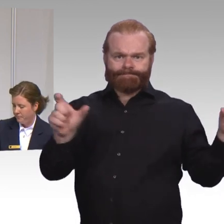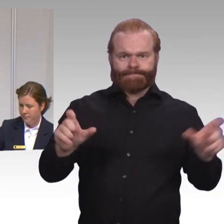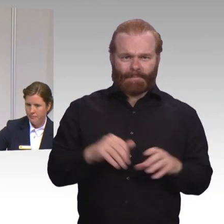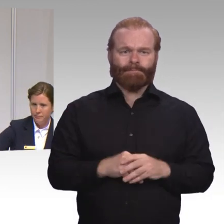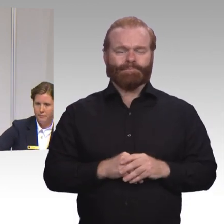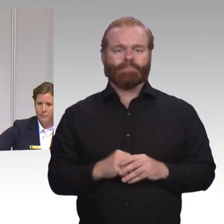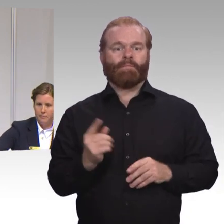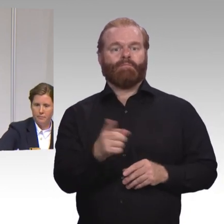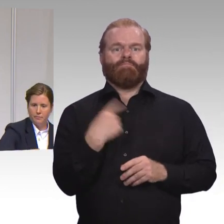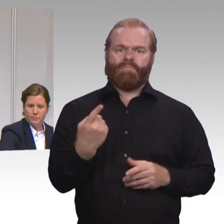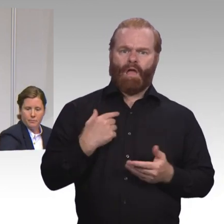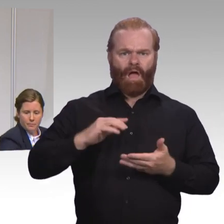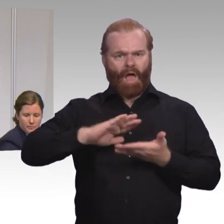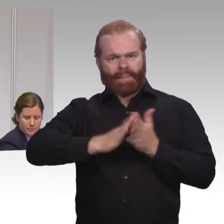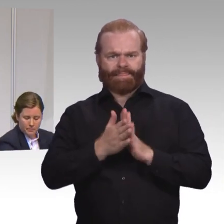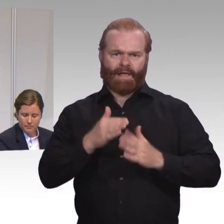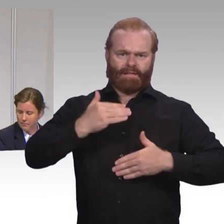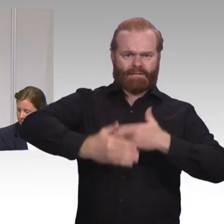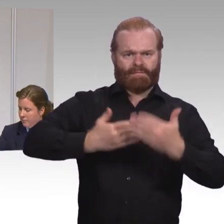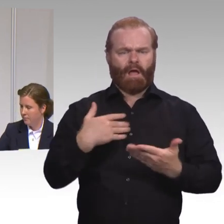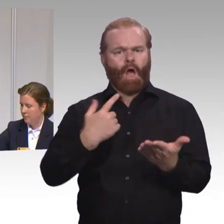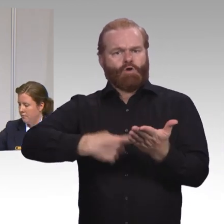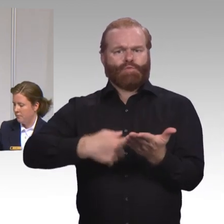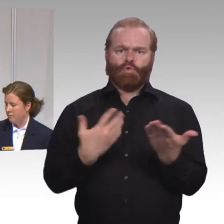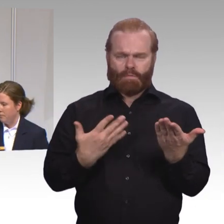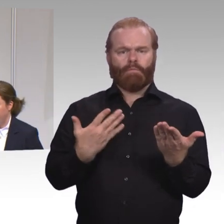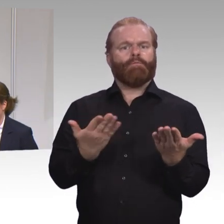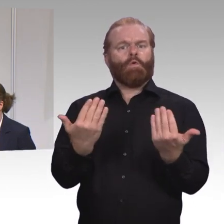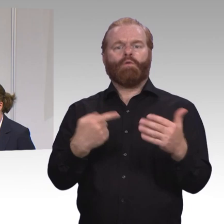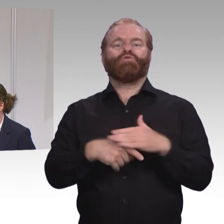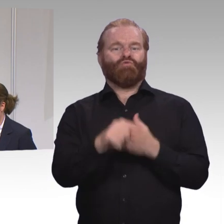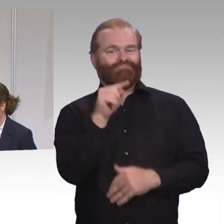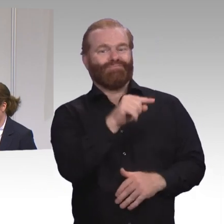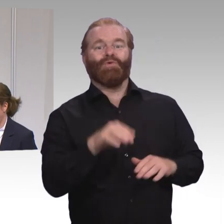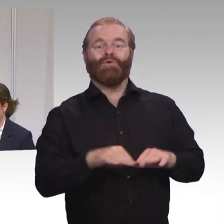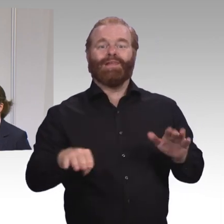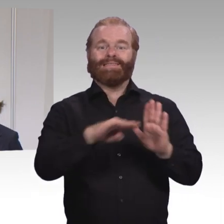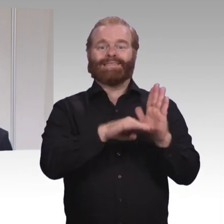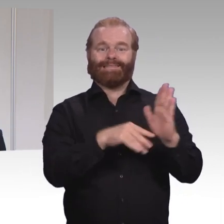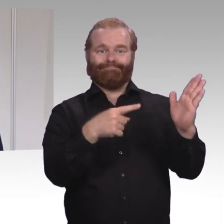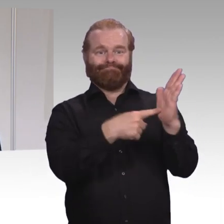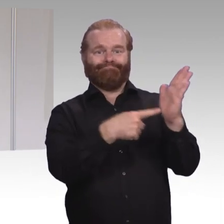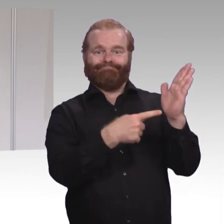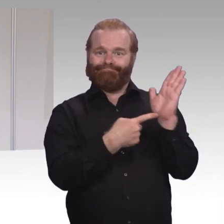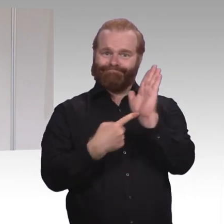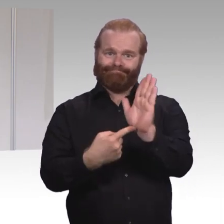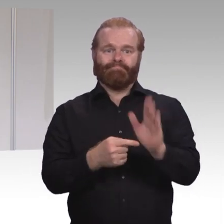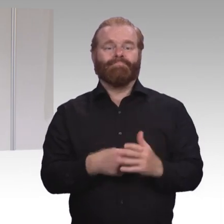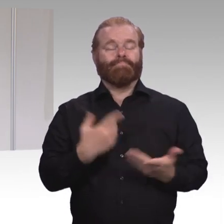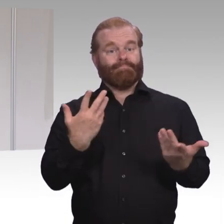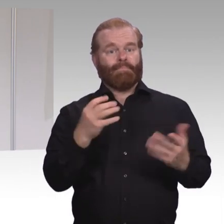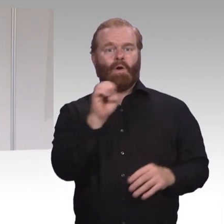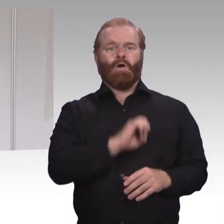Ursula von der Leyen letzte Woche in Brüssel gefordert, und ich darf sie zitieren: Die Welt ruft nach mehr